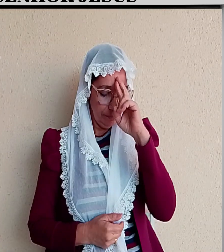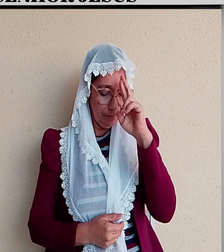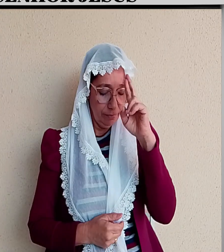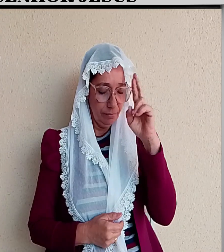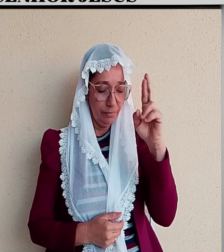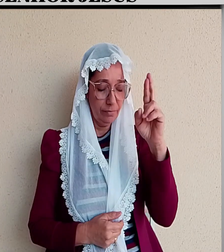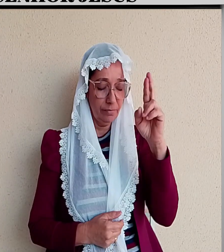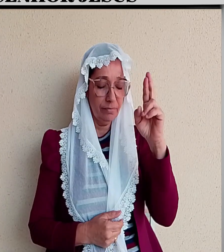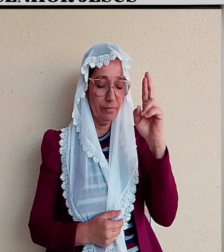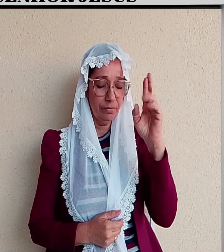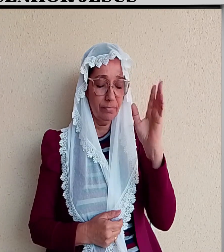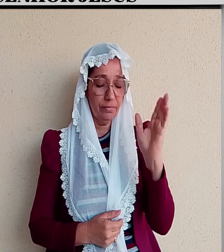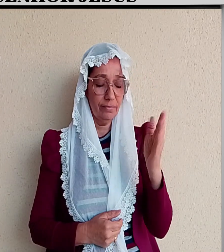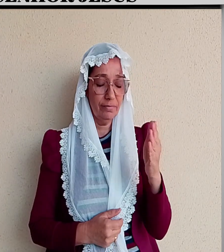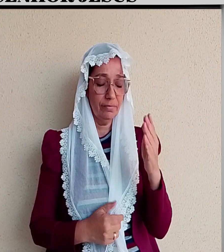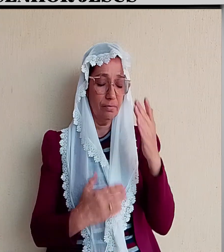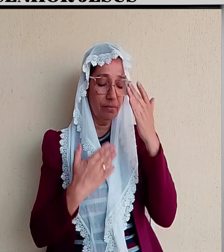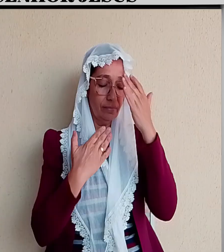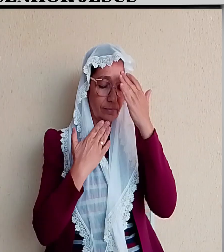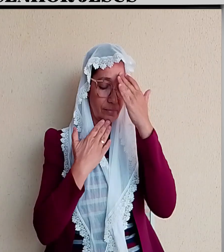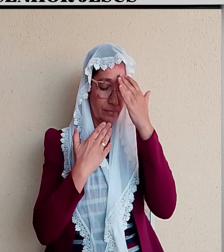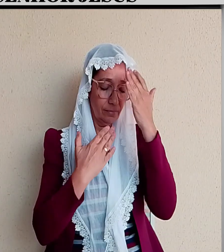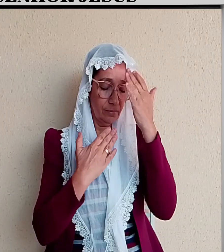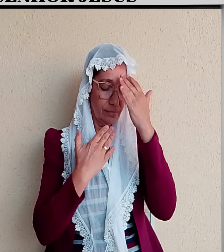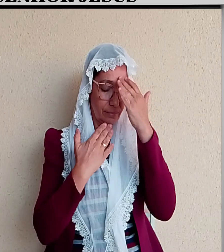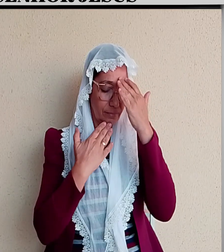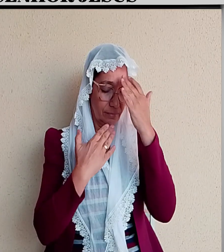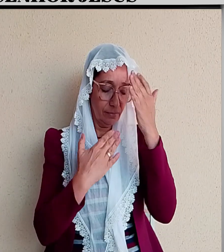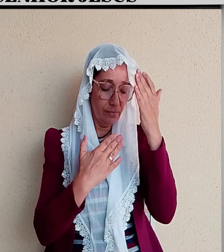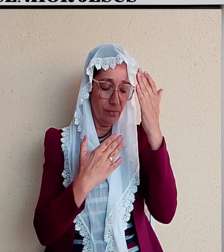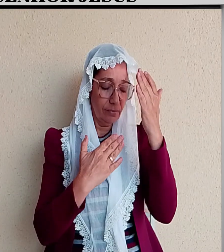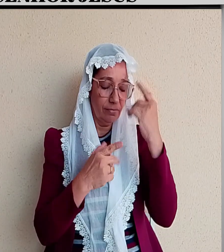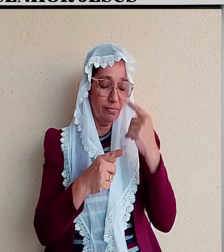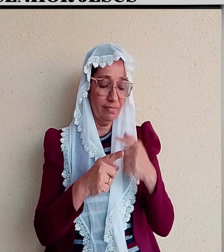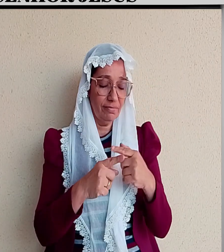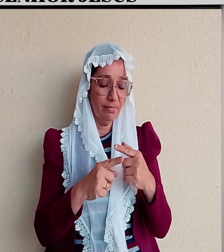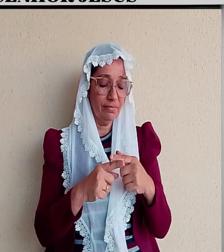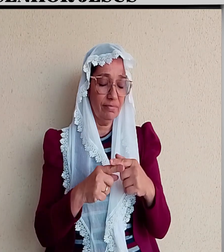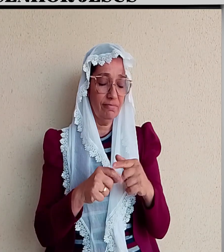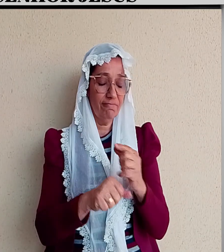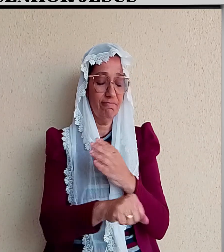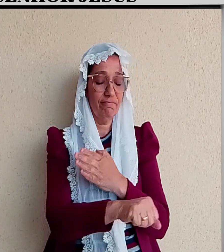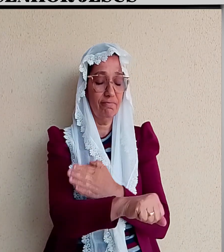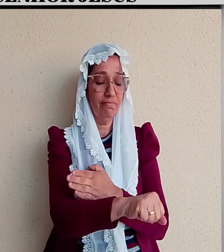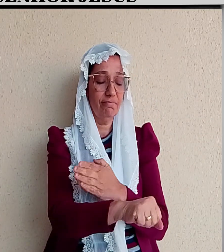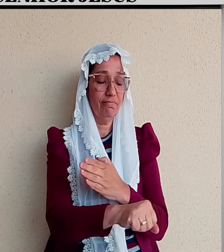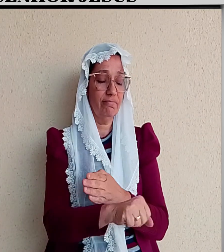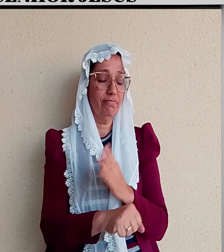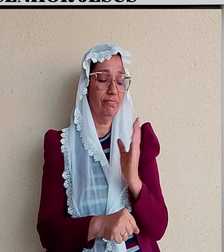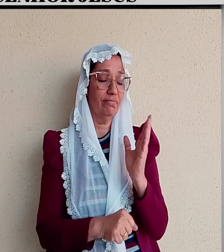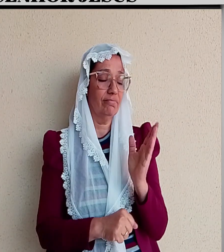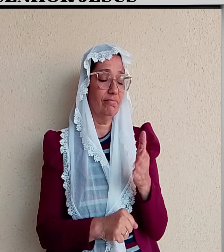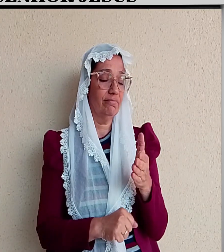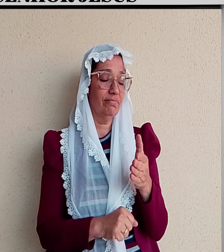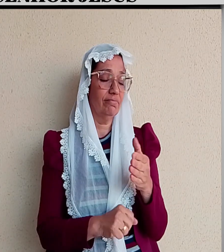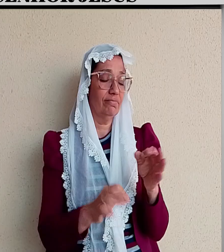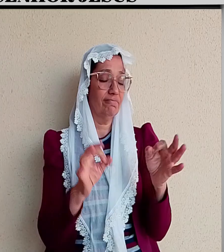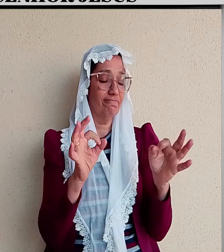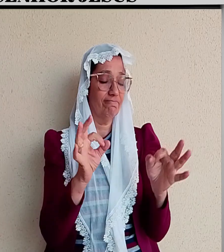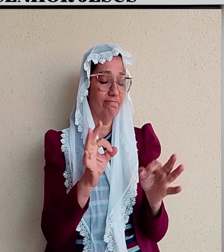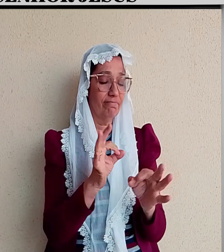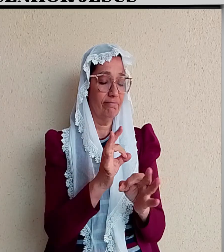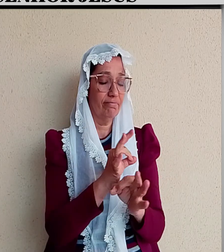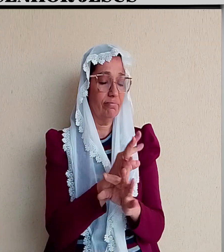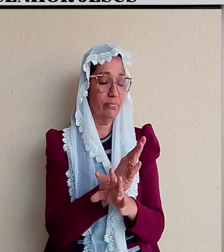obra recebida, Senhor poderoso. Porque nós queremos, Pai, que tu és toda misericórdia,